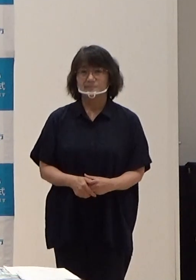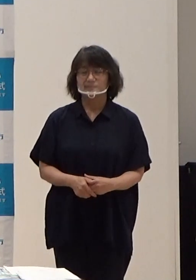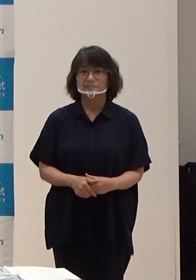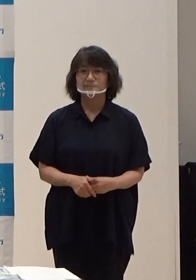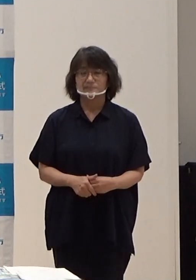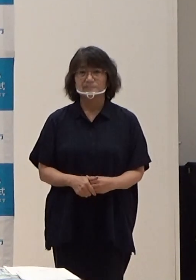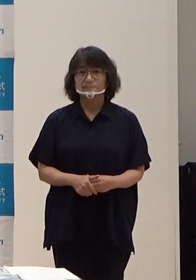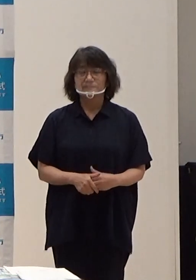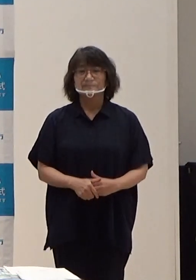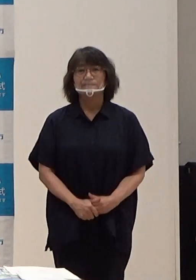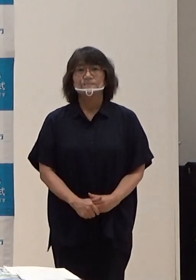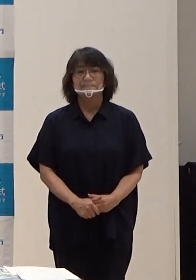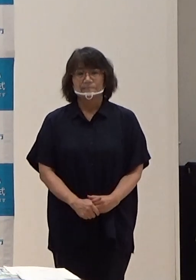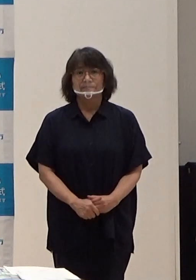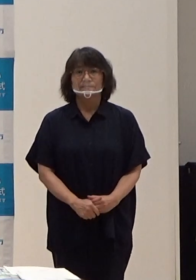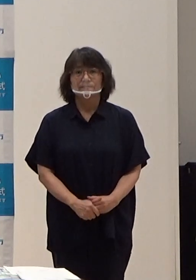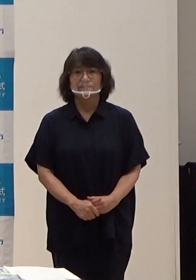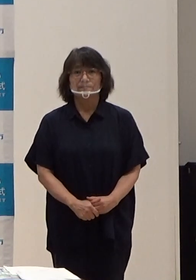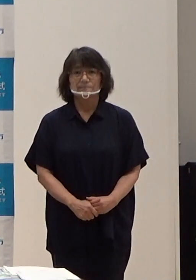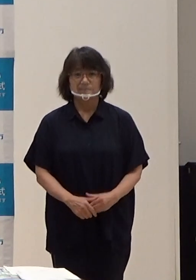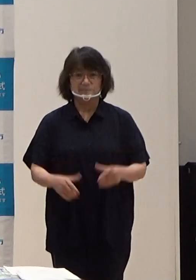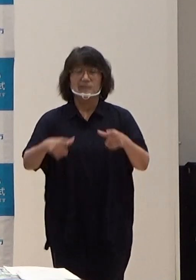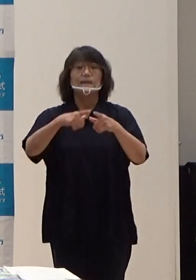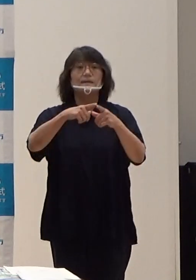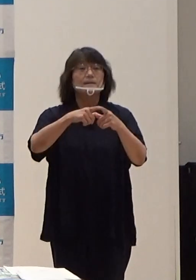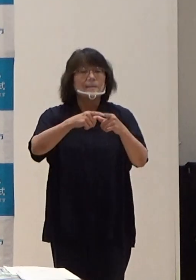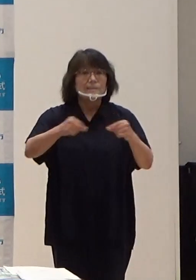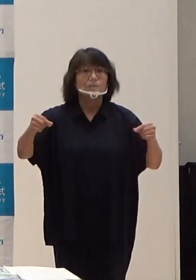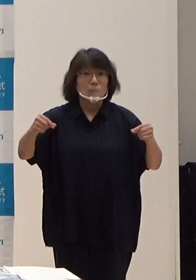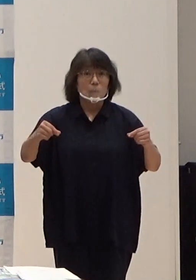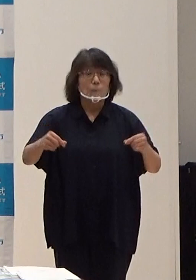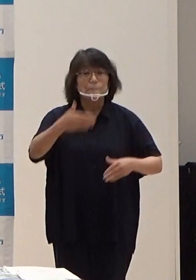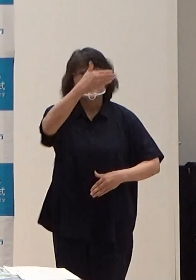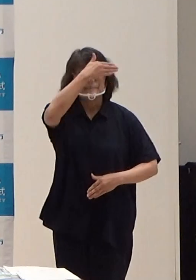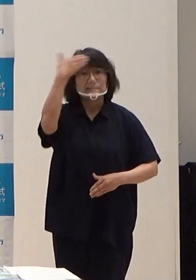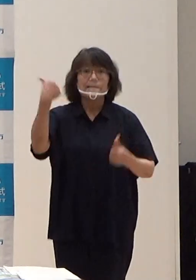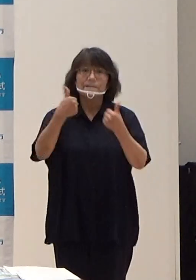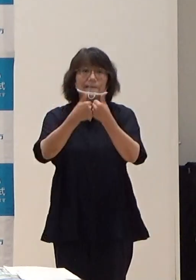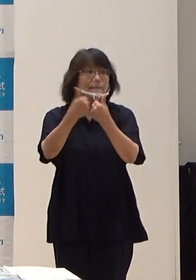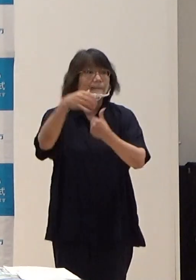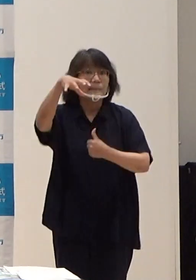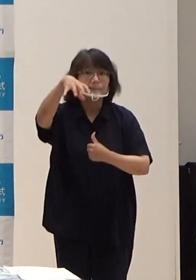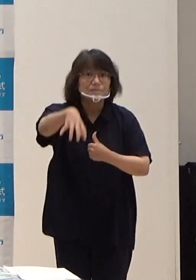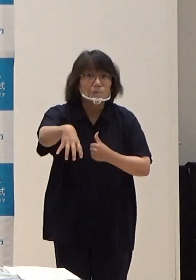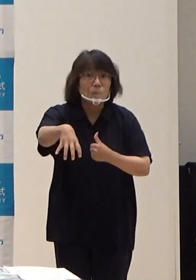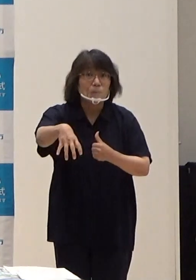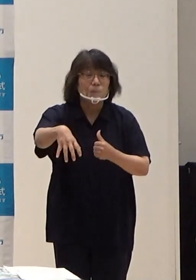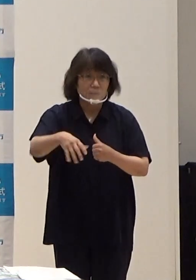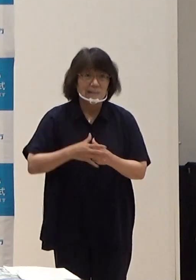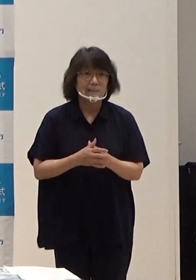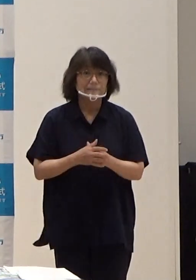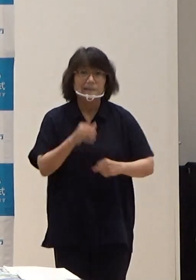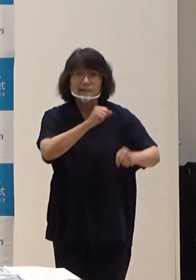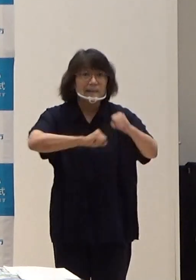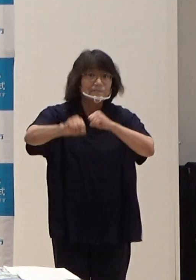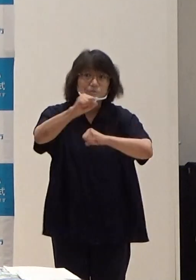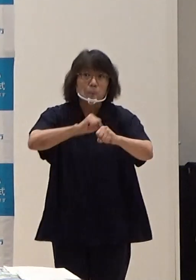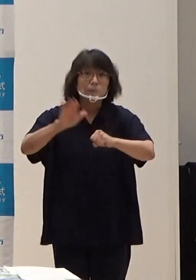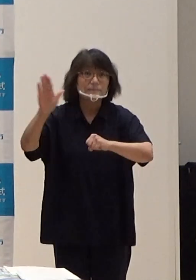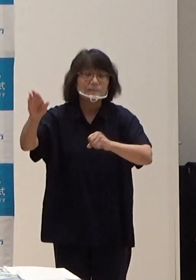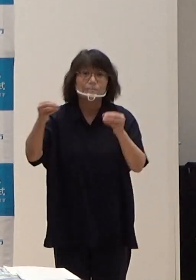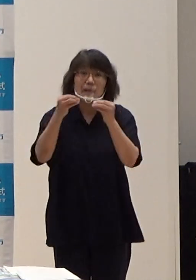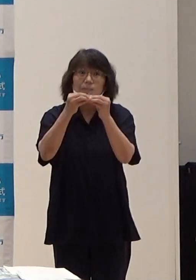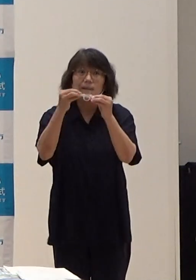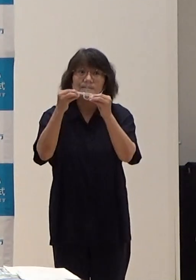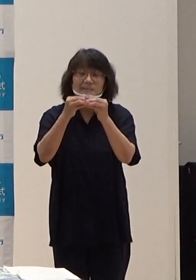時あたかも、日本青年会議所様が温度をとって、かつ県下においては福島県が6月